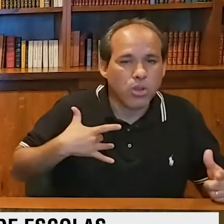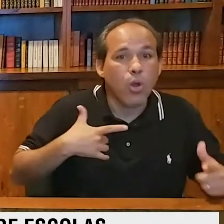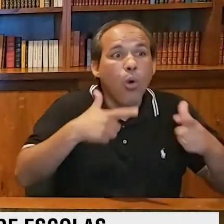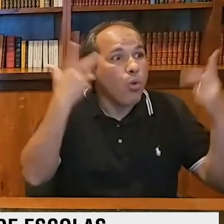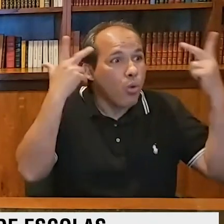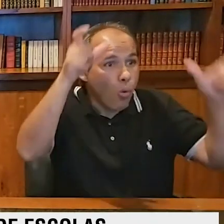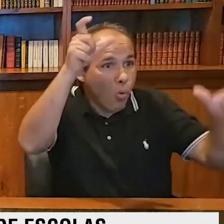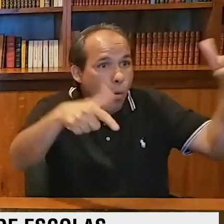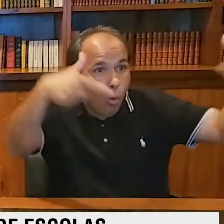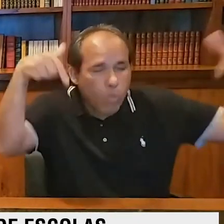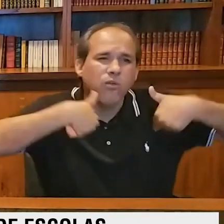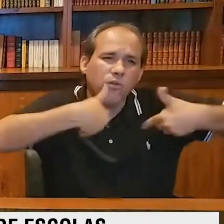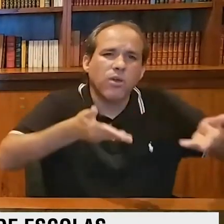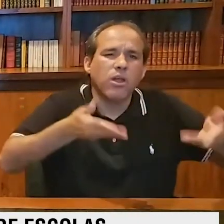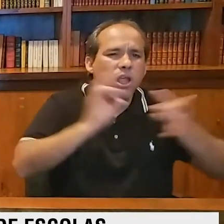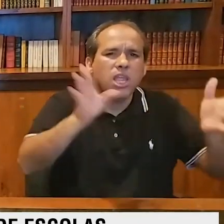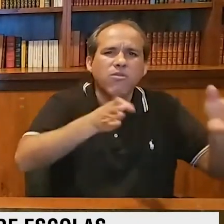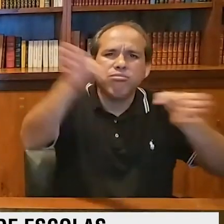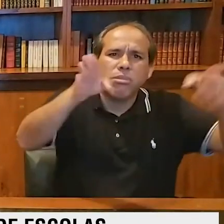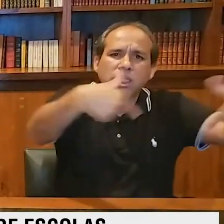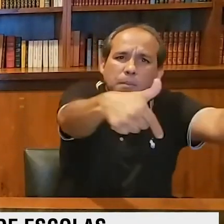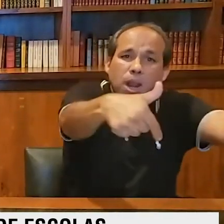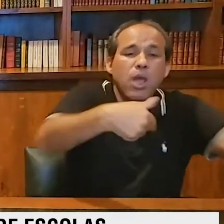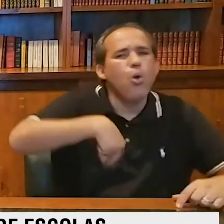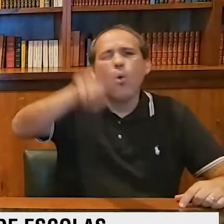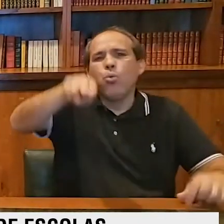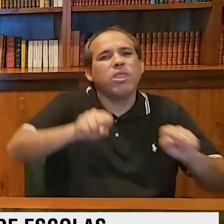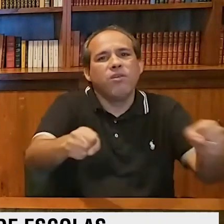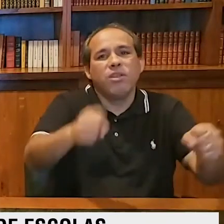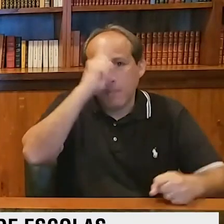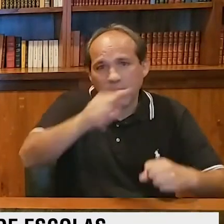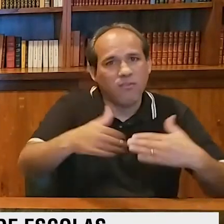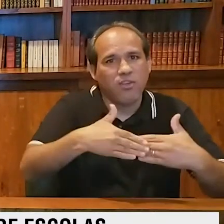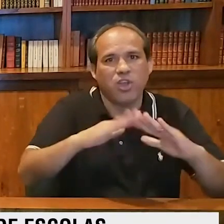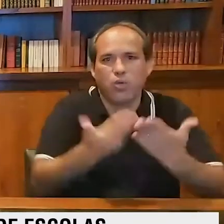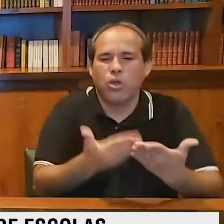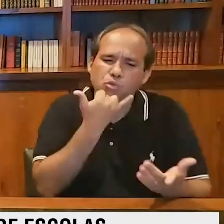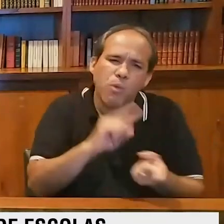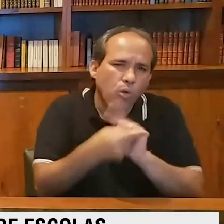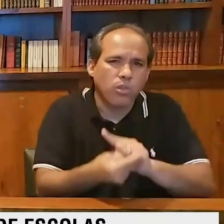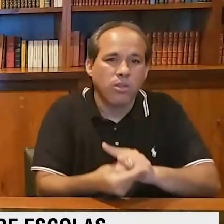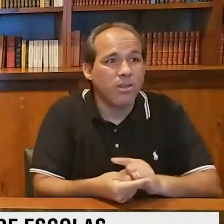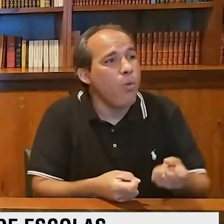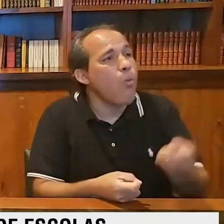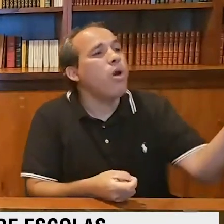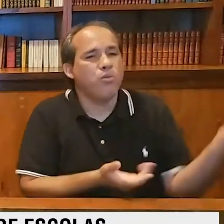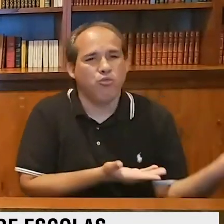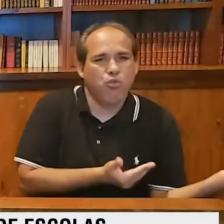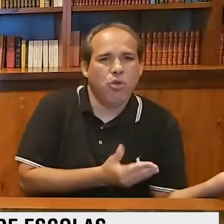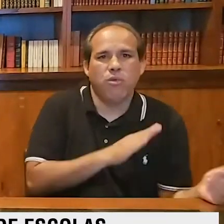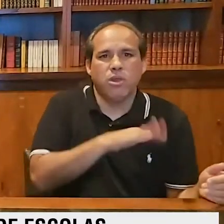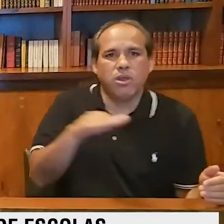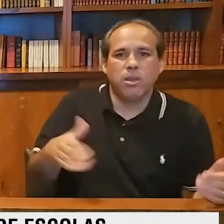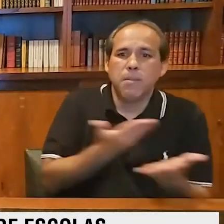fechamento da escola nunca pode falar ao contrário tá bem você pode ver o número de jovens crianças que